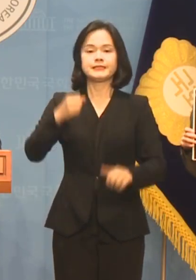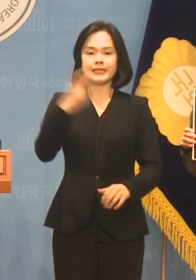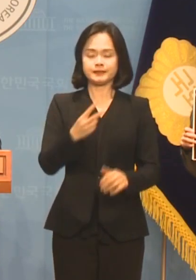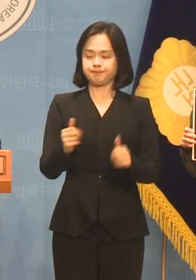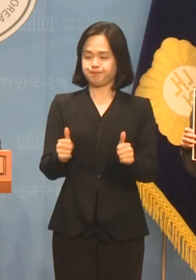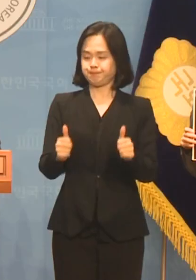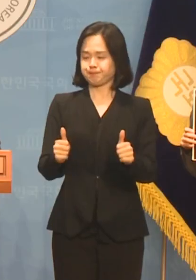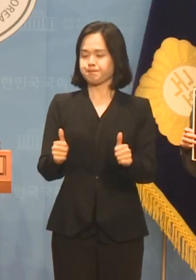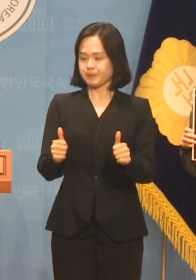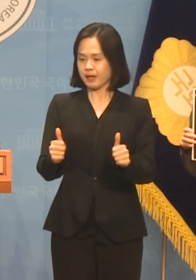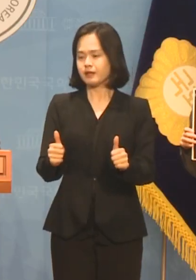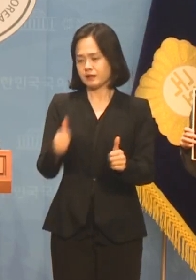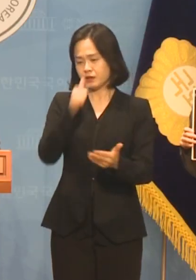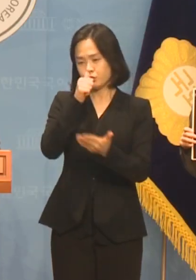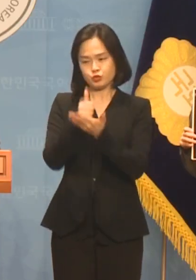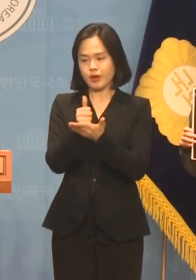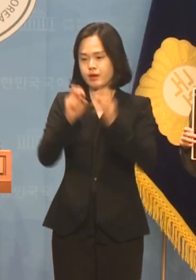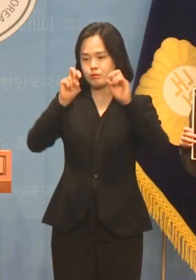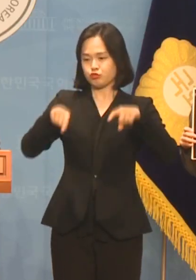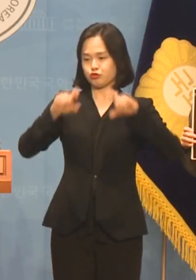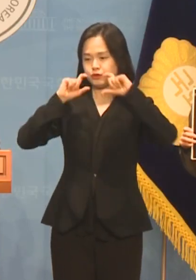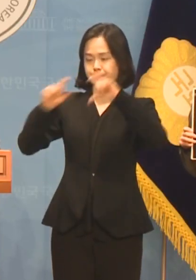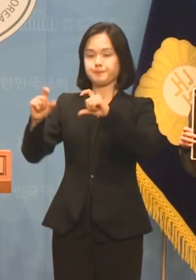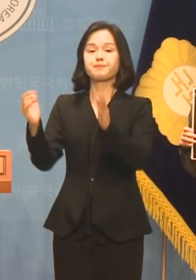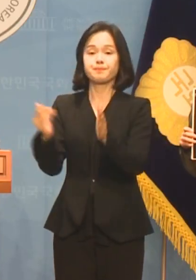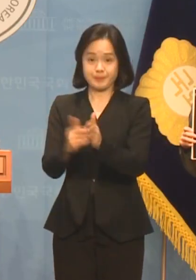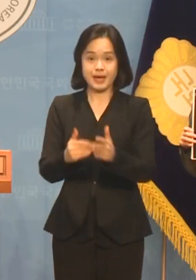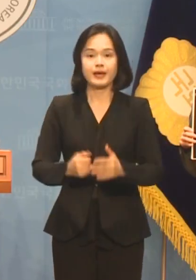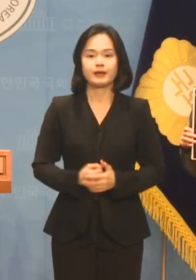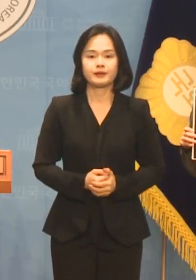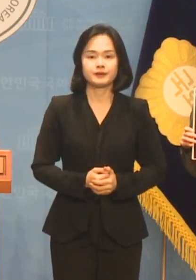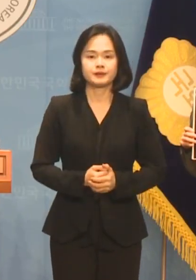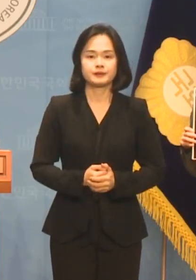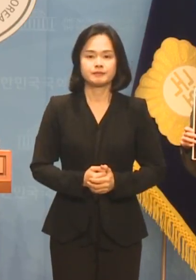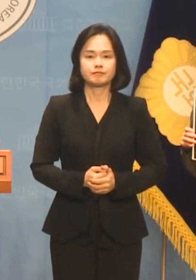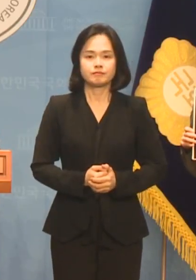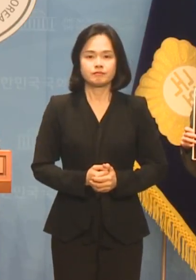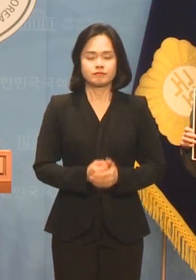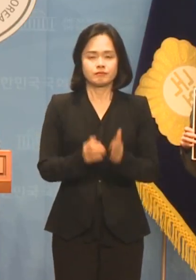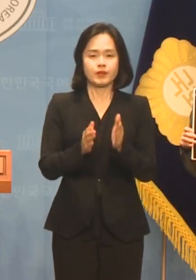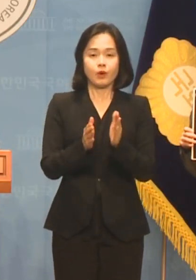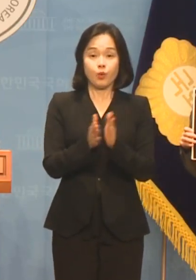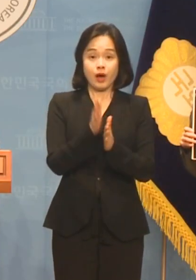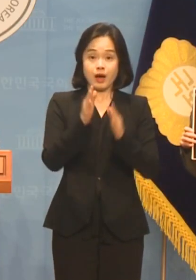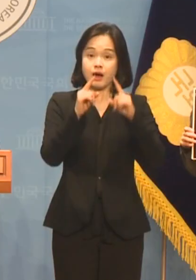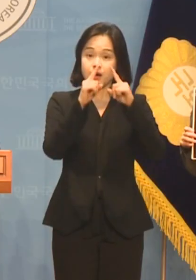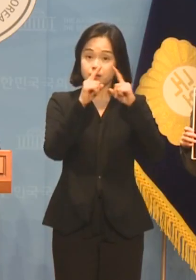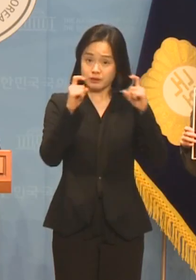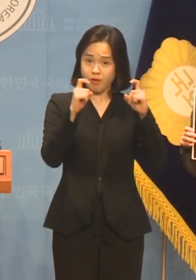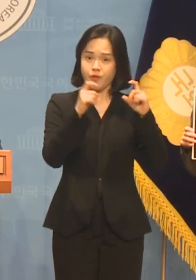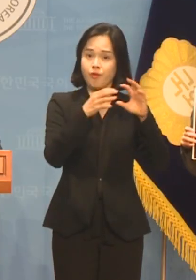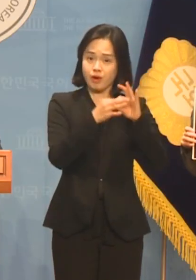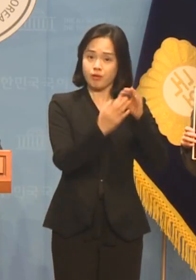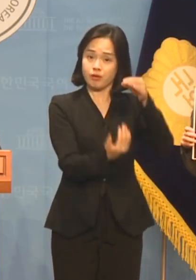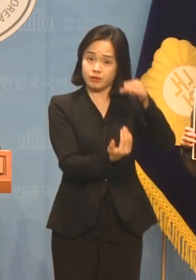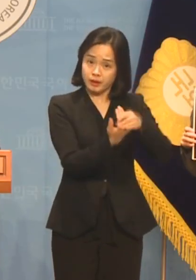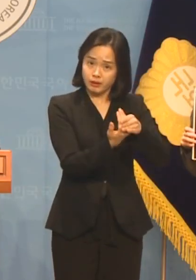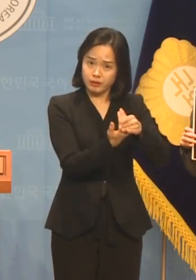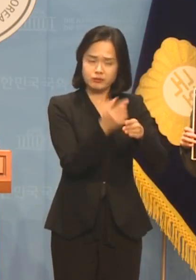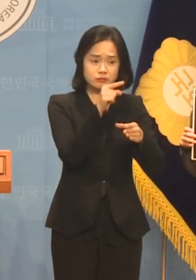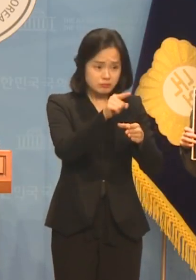살인사건, 화성연쇄 살인범 관련해서도 누명을 썼고 무죄가 나왔고 3내